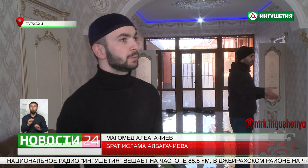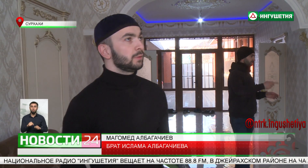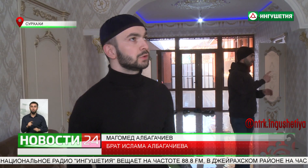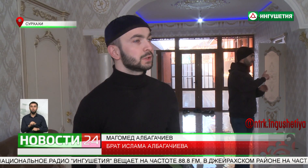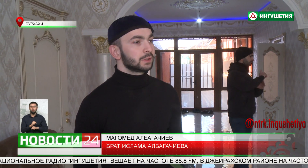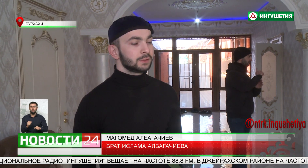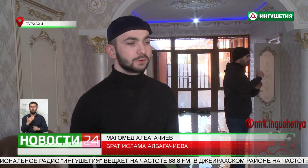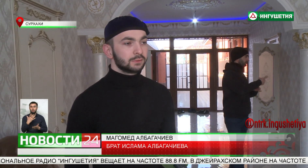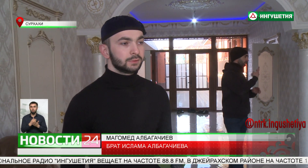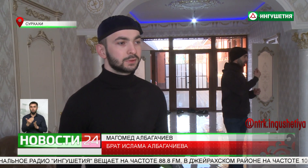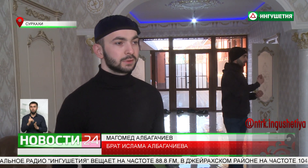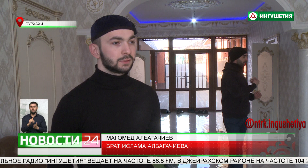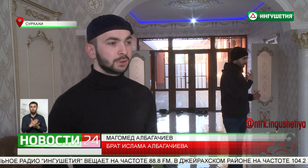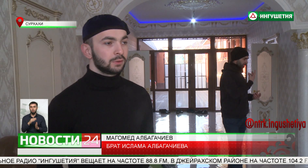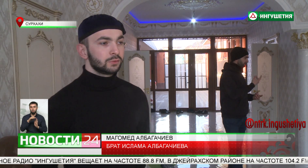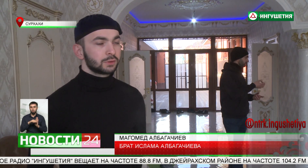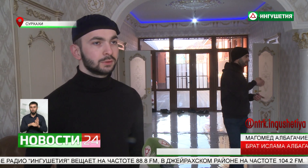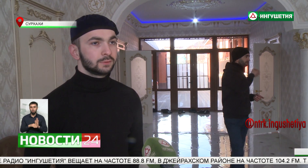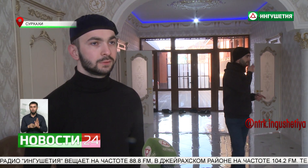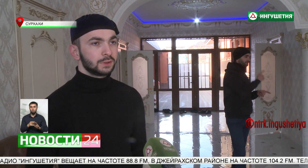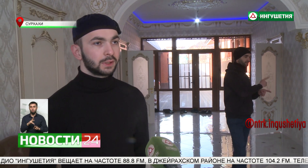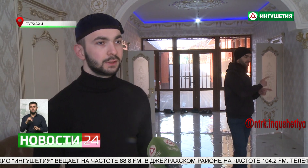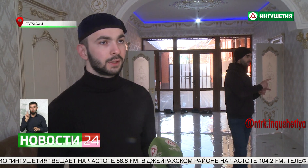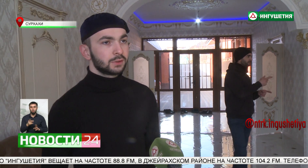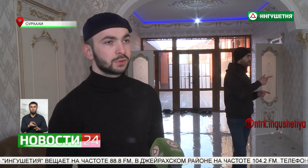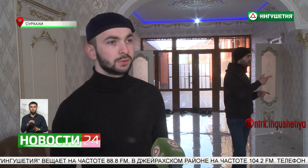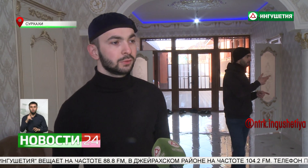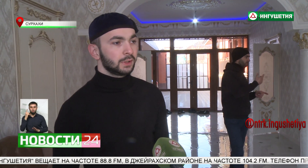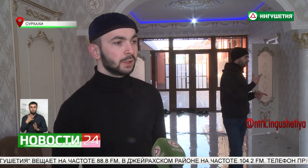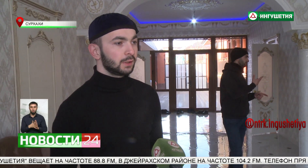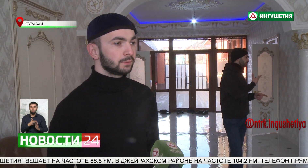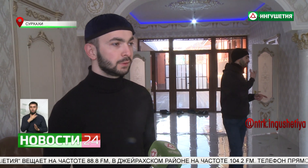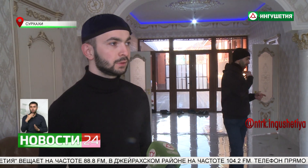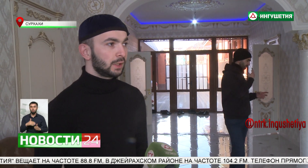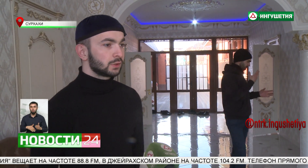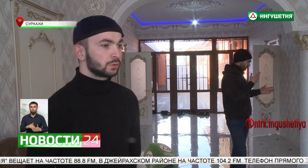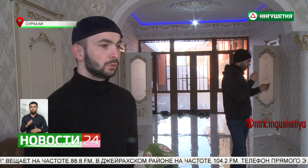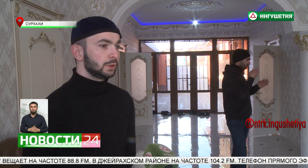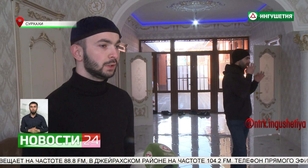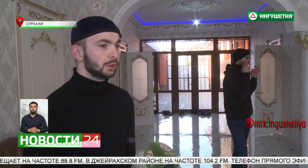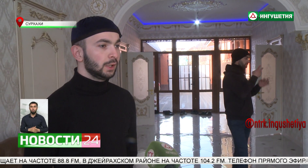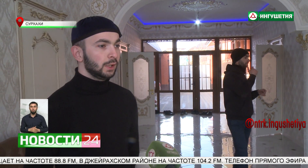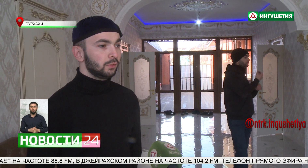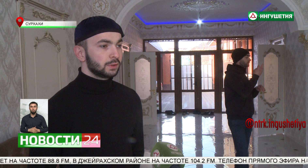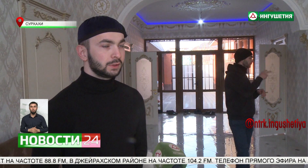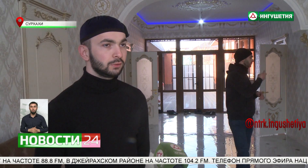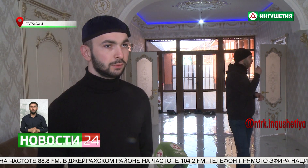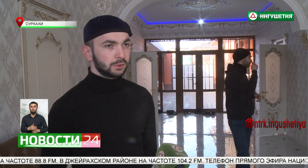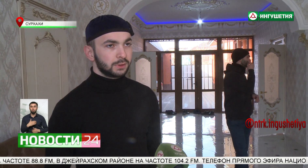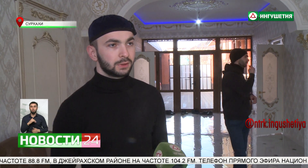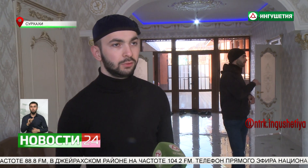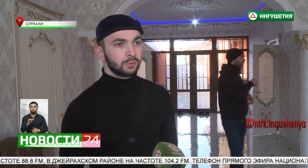дешевле ждать, что правило житар, из хуже цена какая-то, какая-то дика, как что звали, не, у